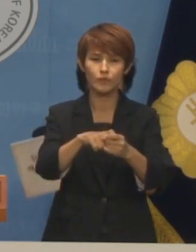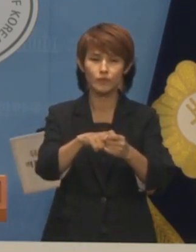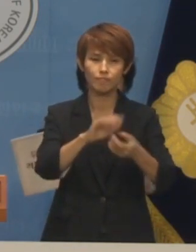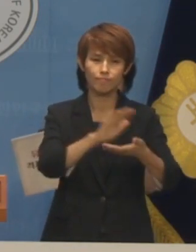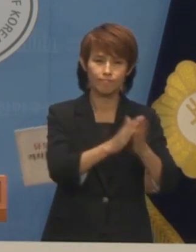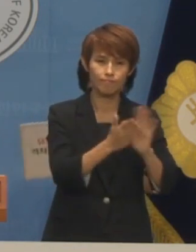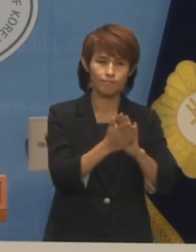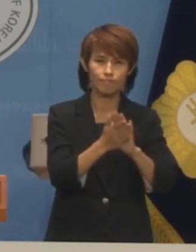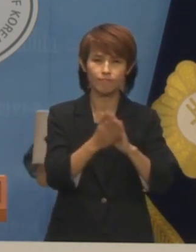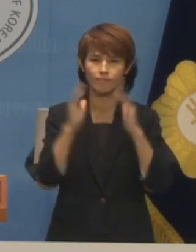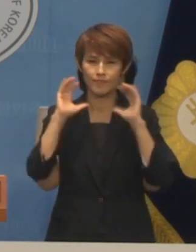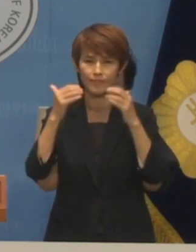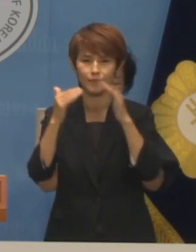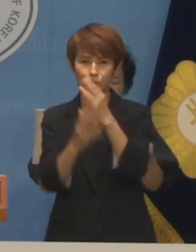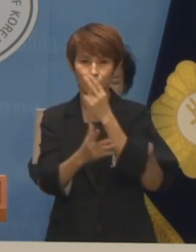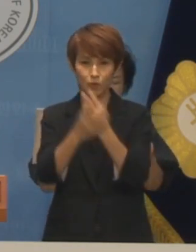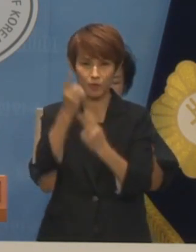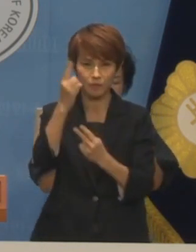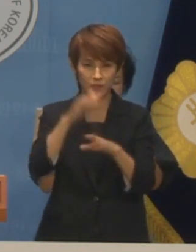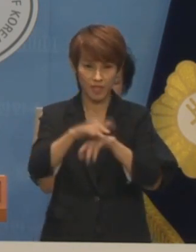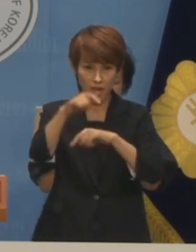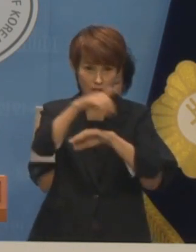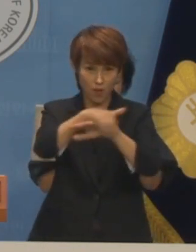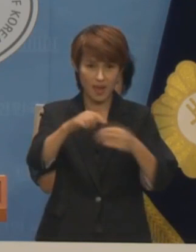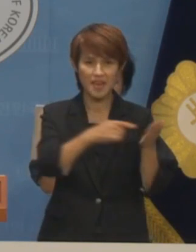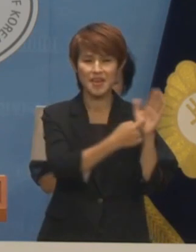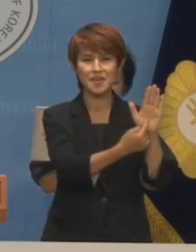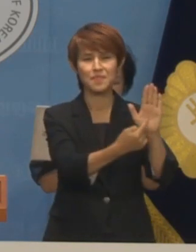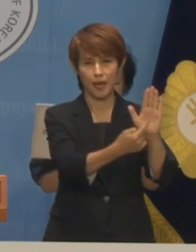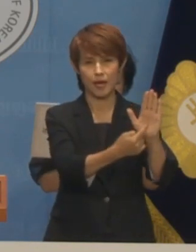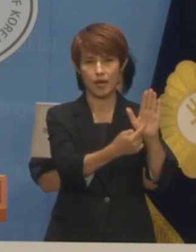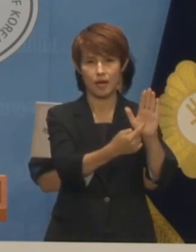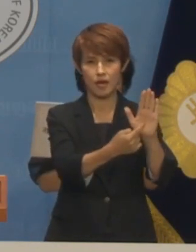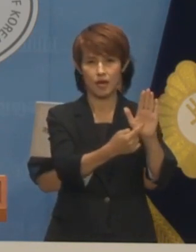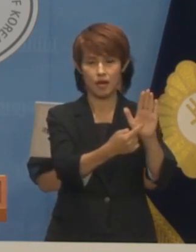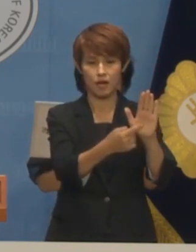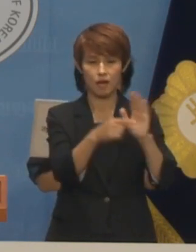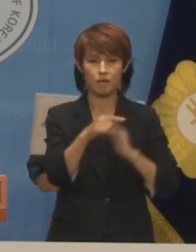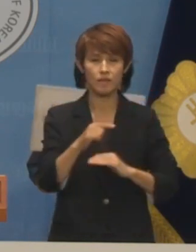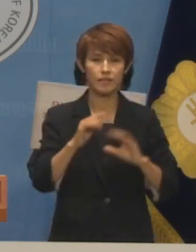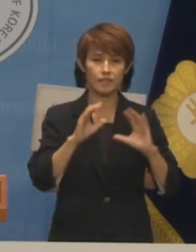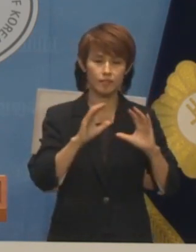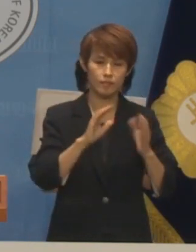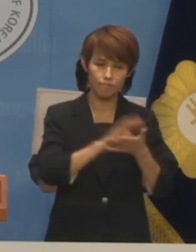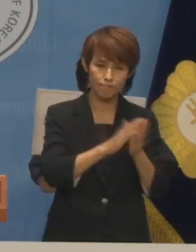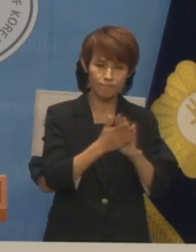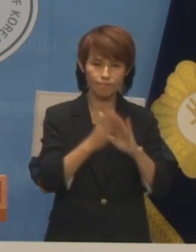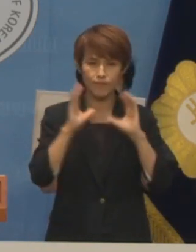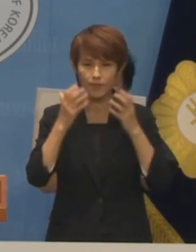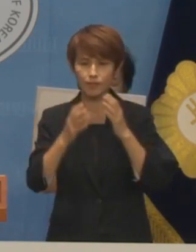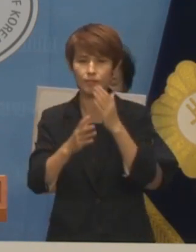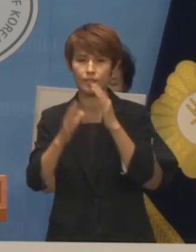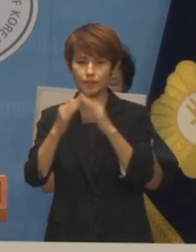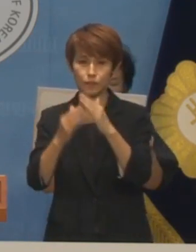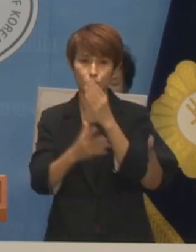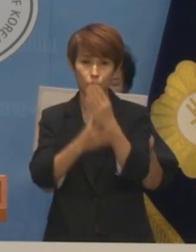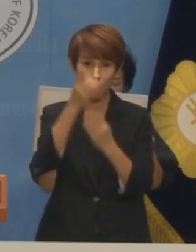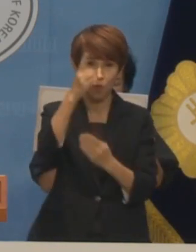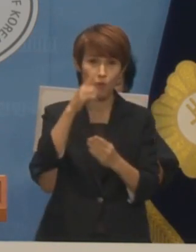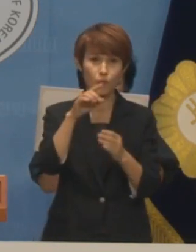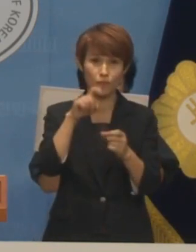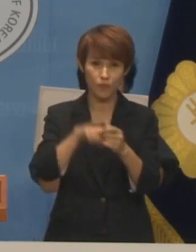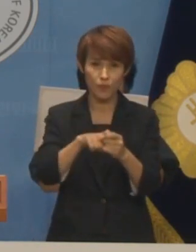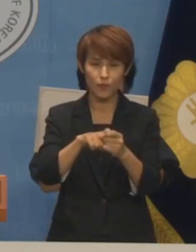실행 계약안을 발표하였다. 정부는 유보통합을 통해 아이가 행복하고 아이 키우기